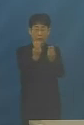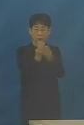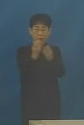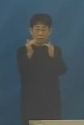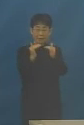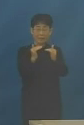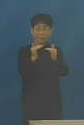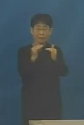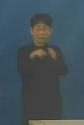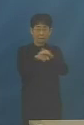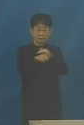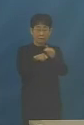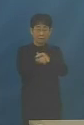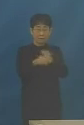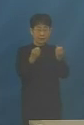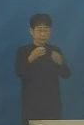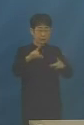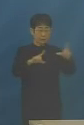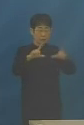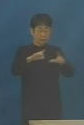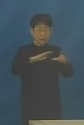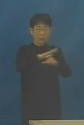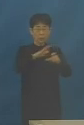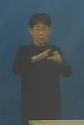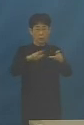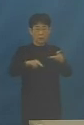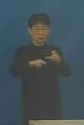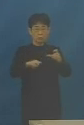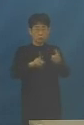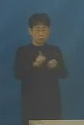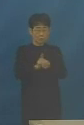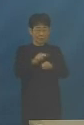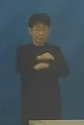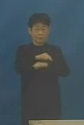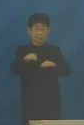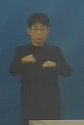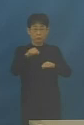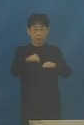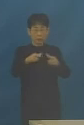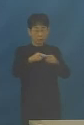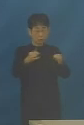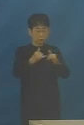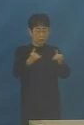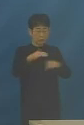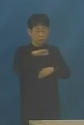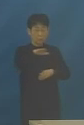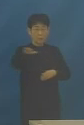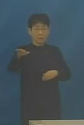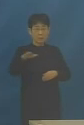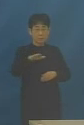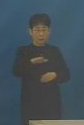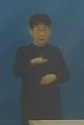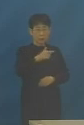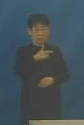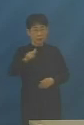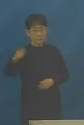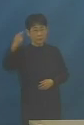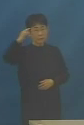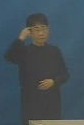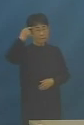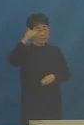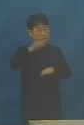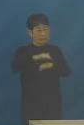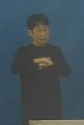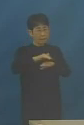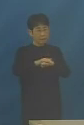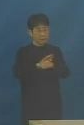ウイルス対策これについて国民の皆さまの様々な考え方が背景にあったん